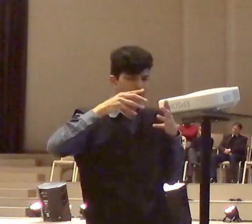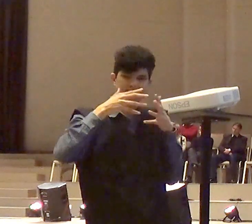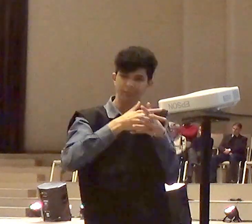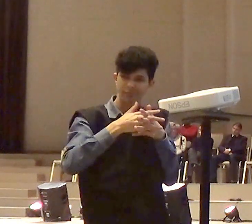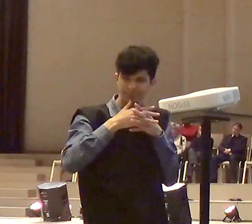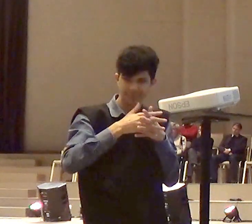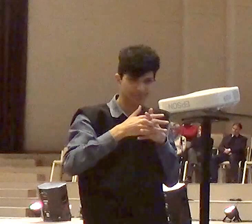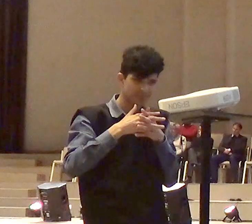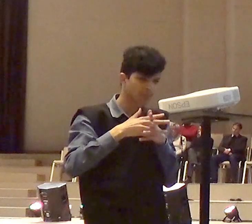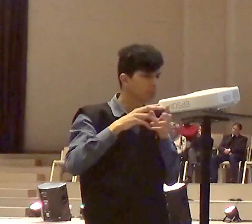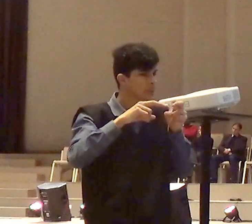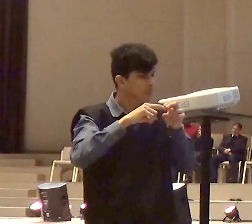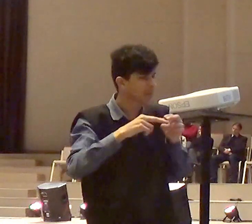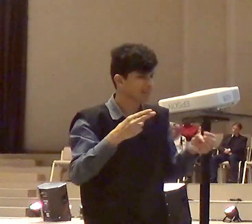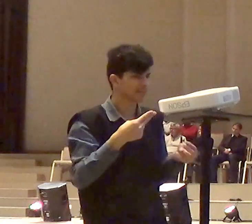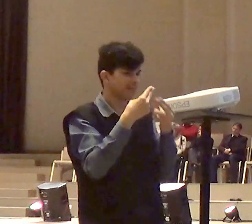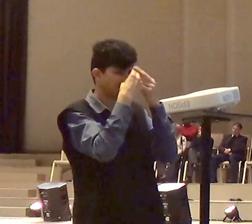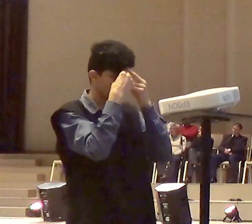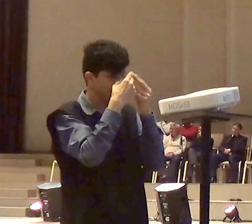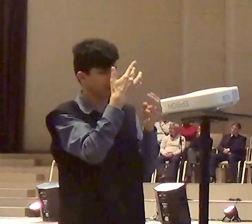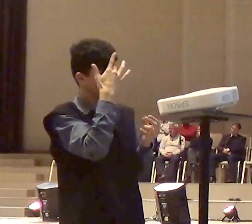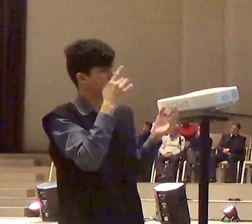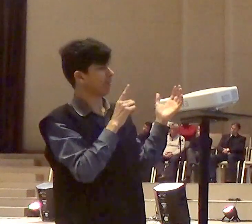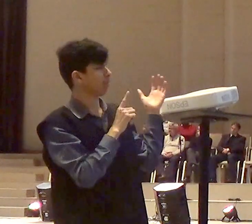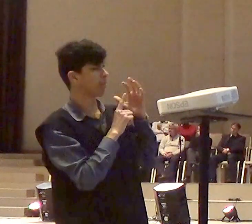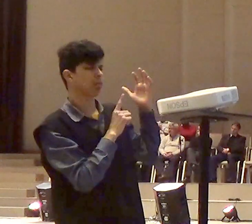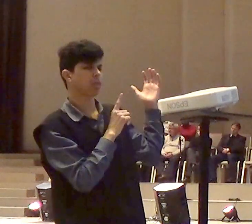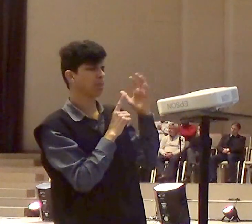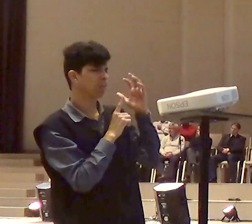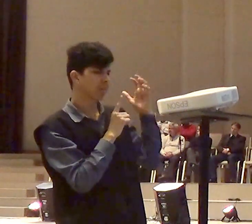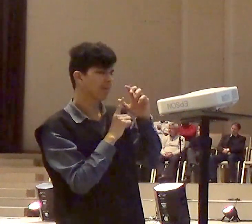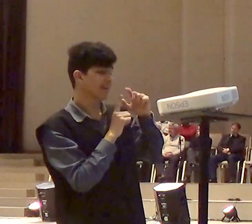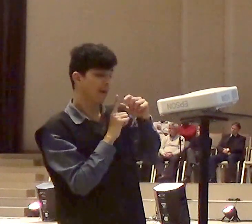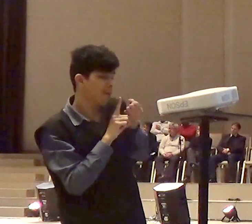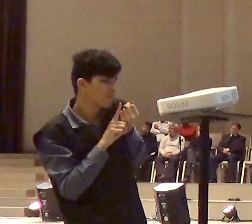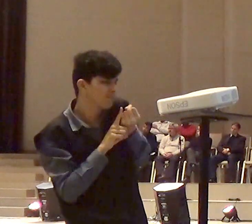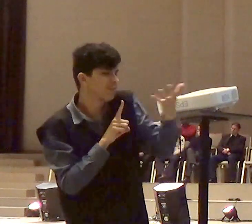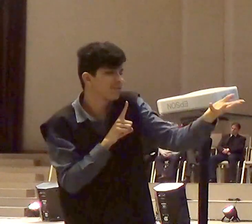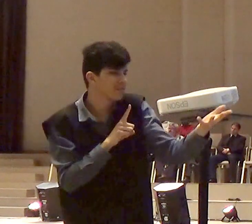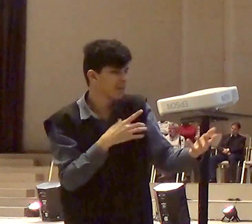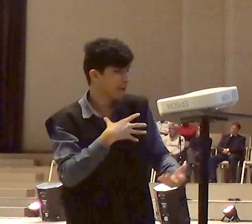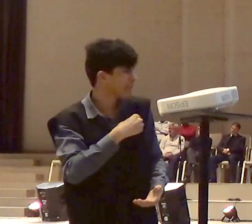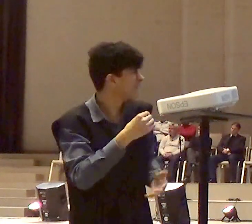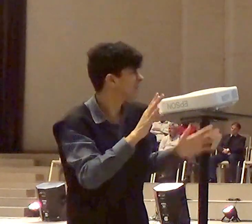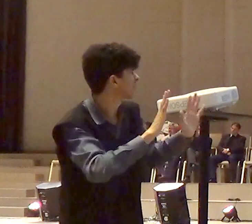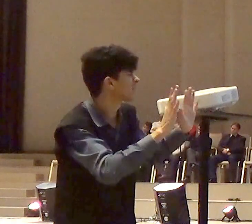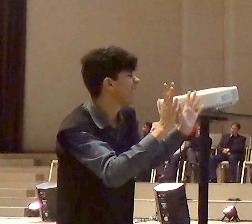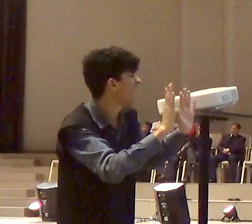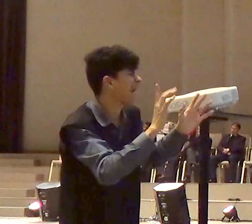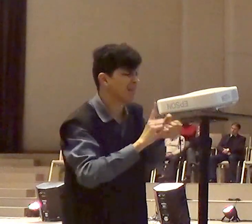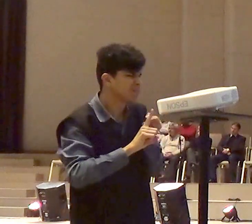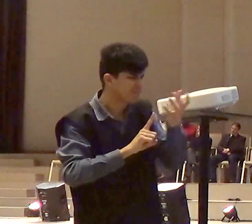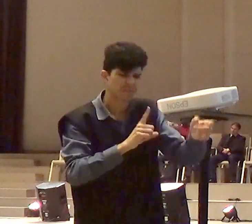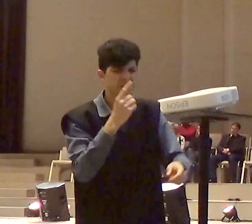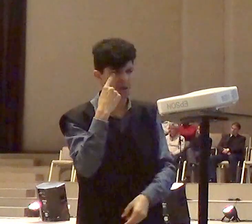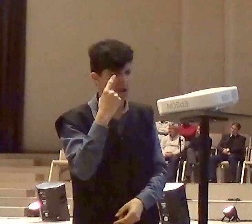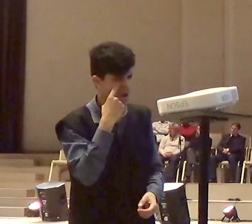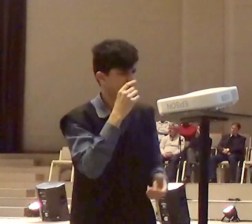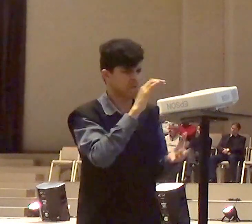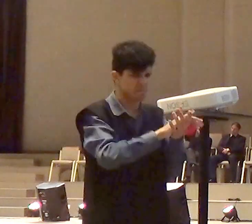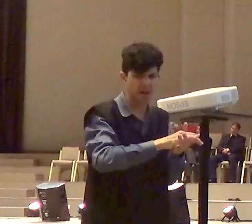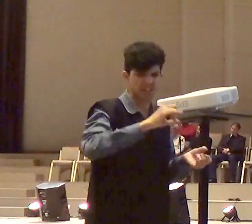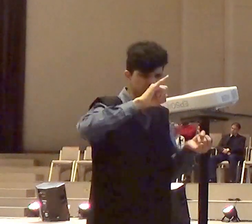cooptação essas dores se tornavam as nossas dores e o pior nós éramos crianças